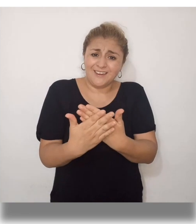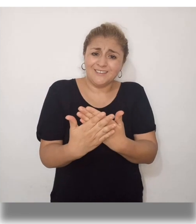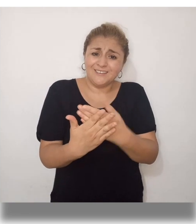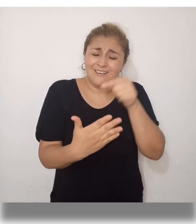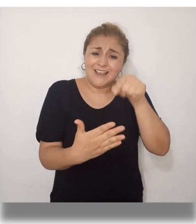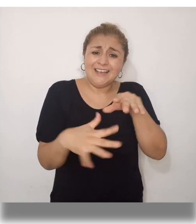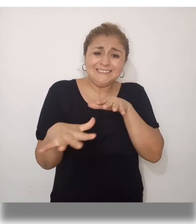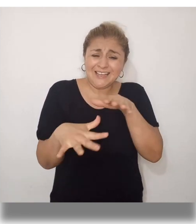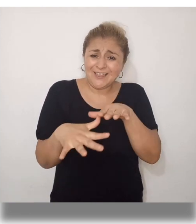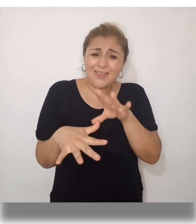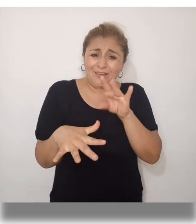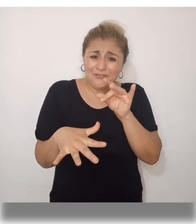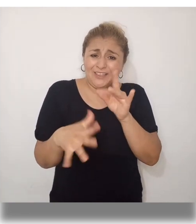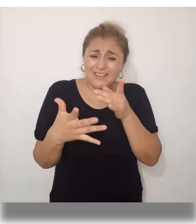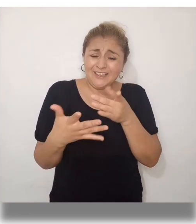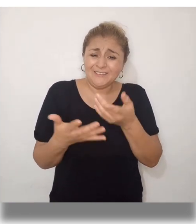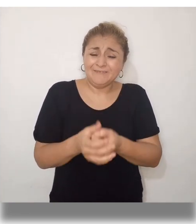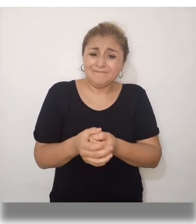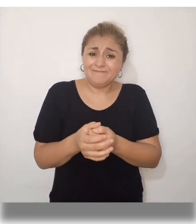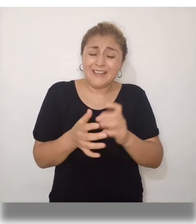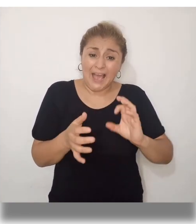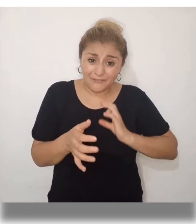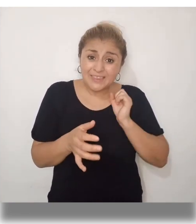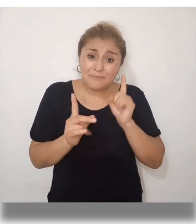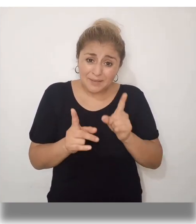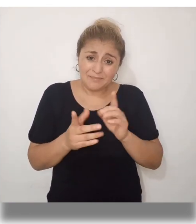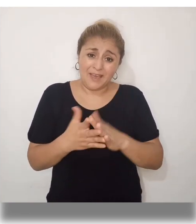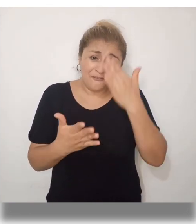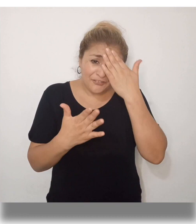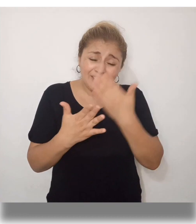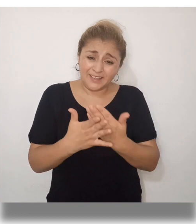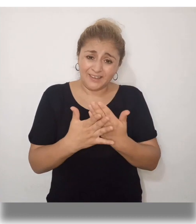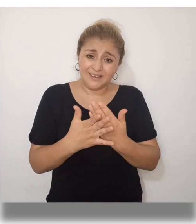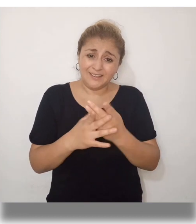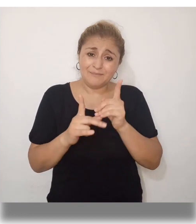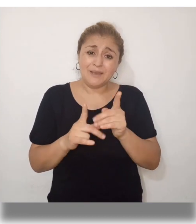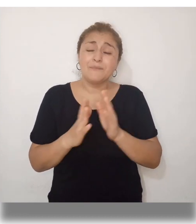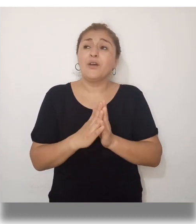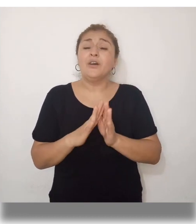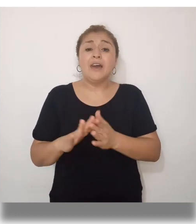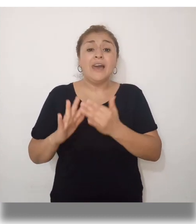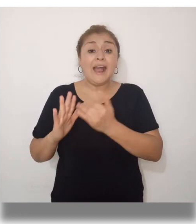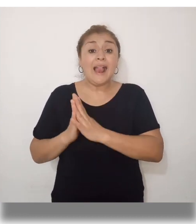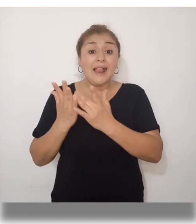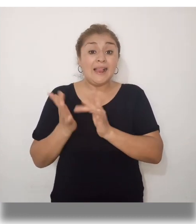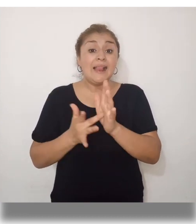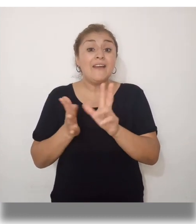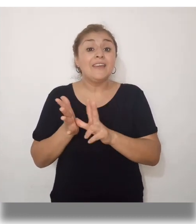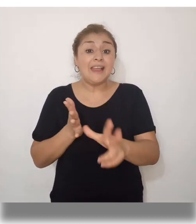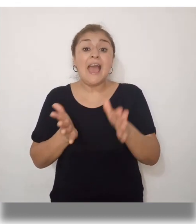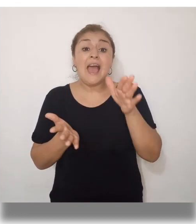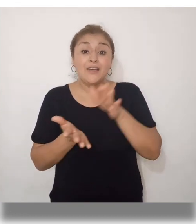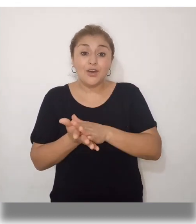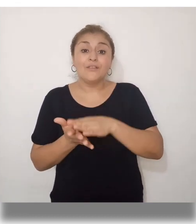cuando Josué tuvo que reemplazar a Moisés